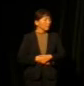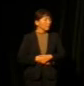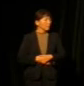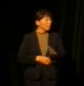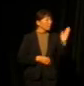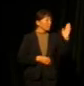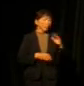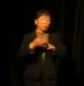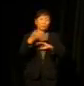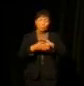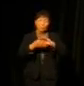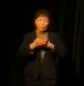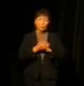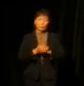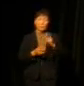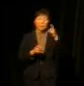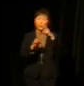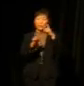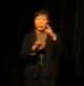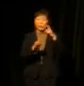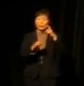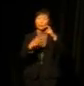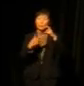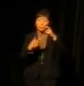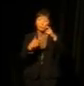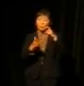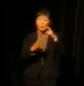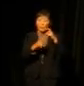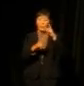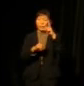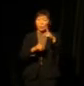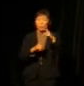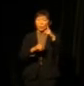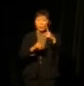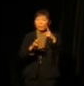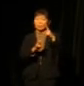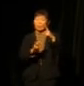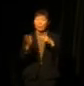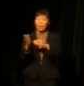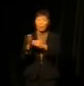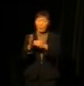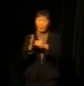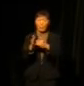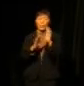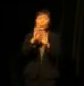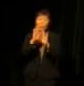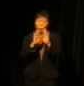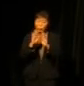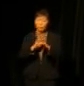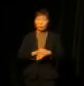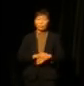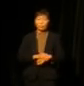はい、この写真は10月17日から11月の20日までの頃の様子です。